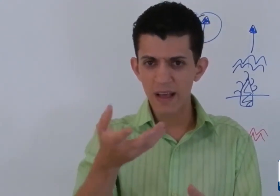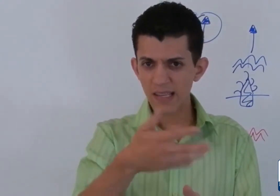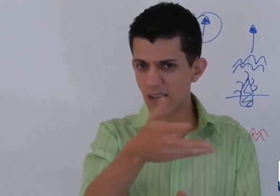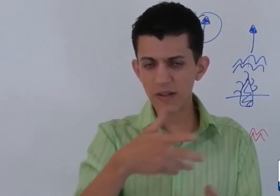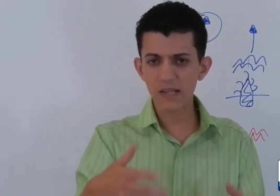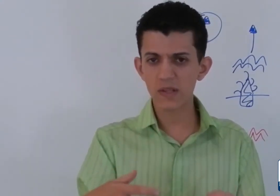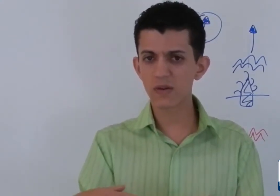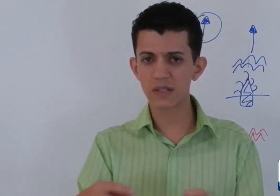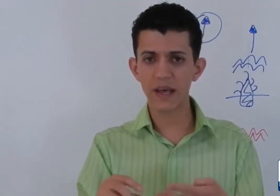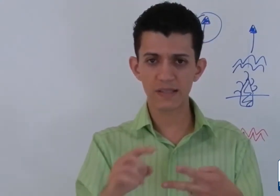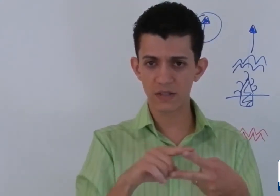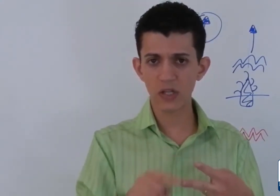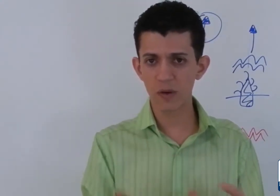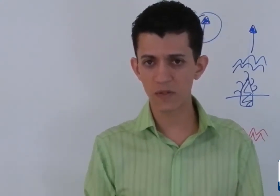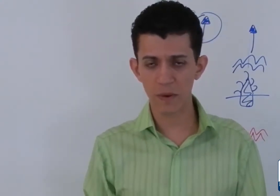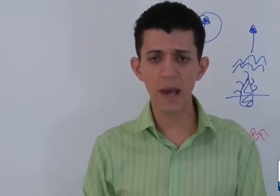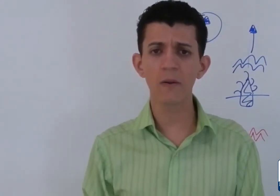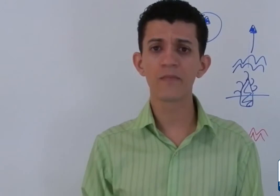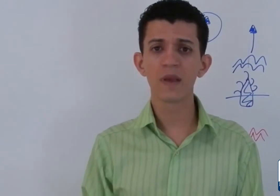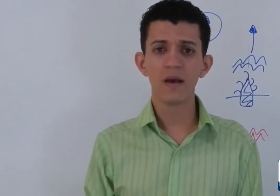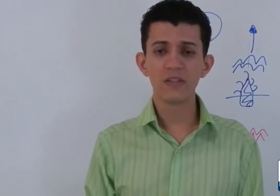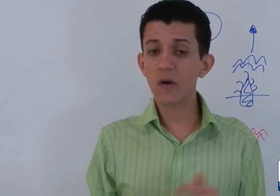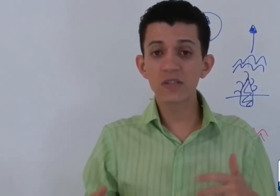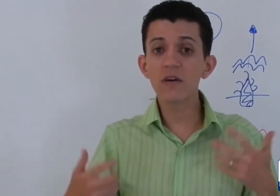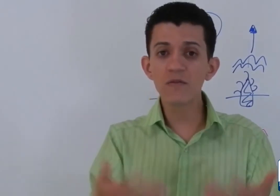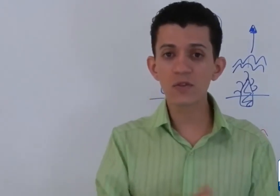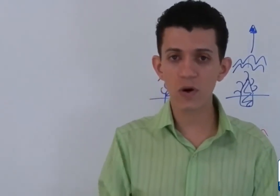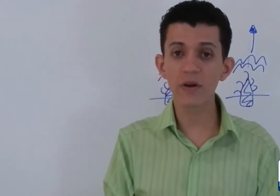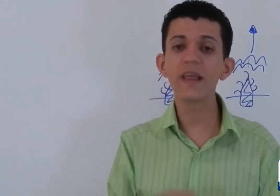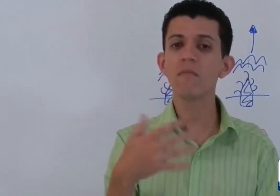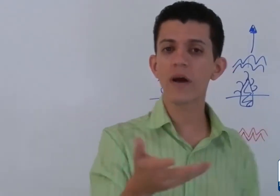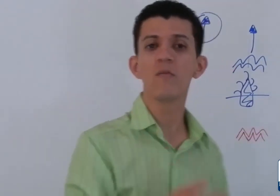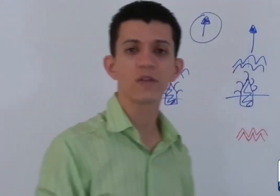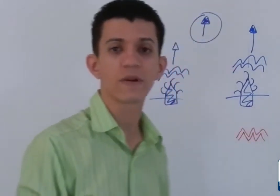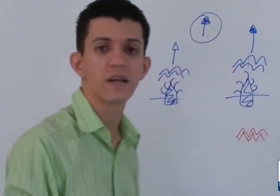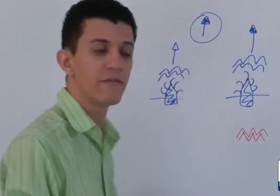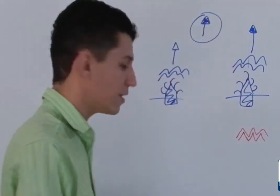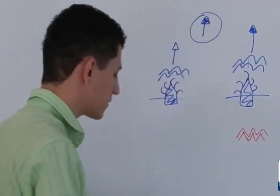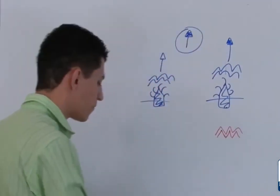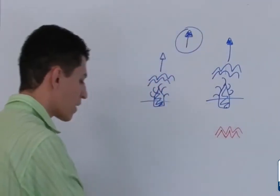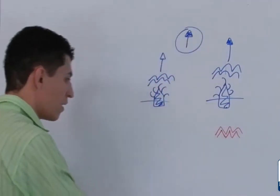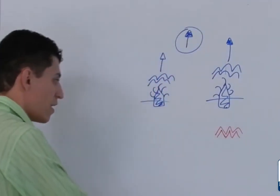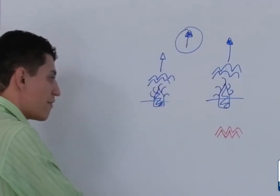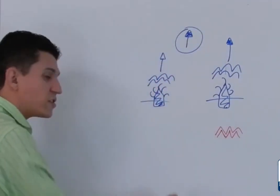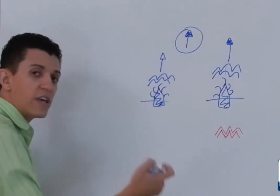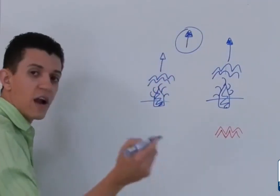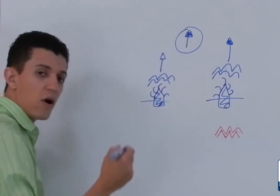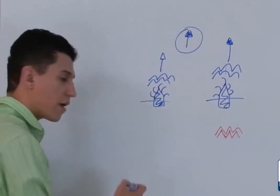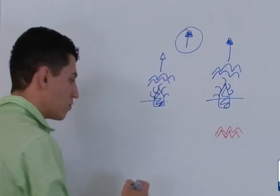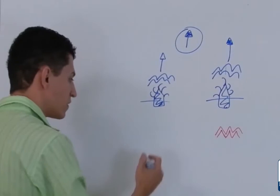essas anotações que eu citei, esses dois tipos primeiro, geralmente não funcionam e demoram muito para serem feitas. Veja aqui agora o